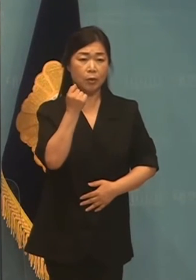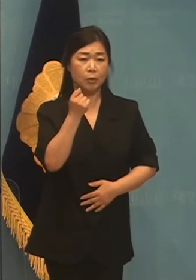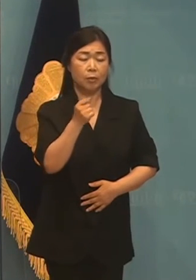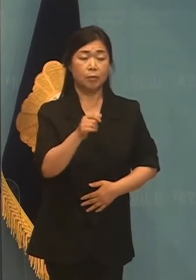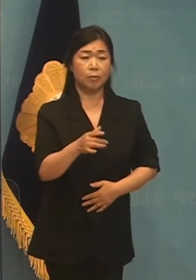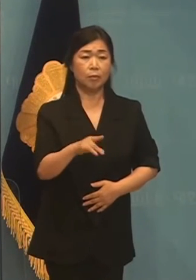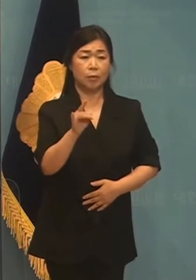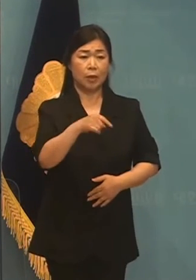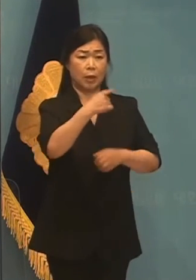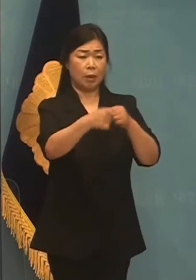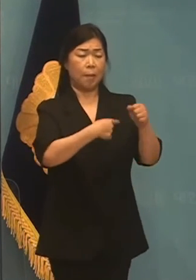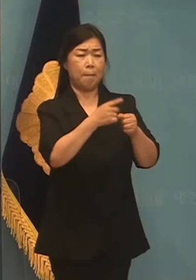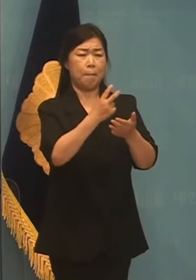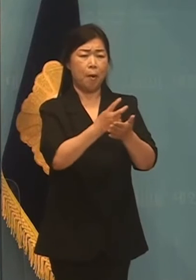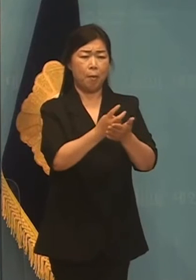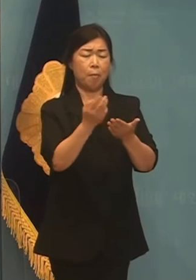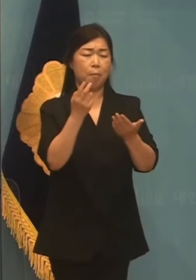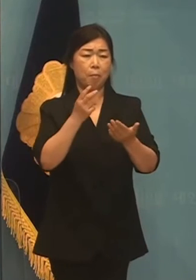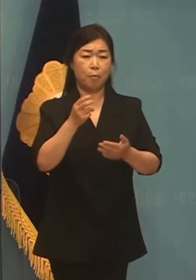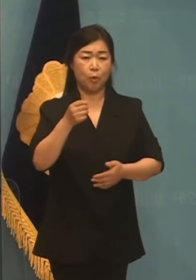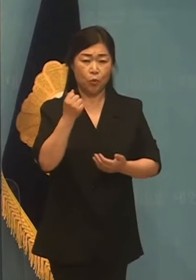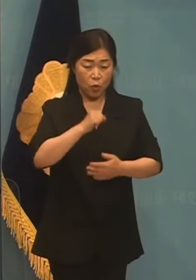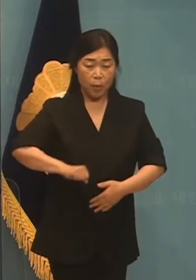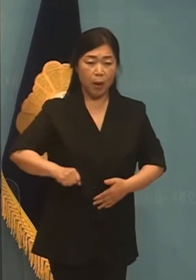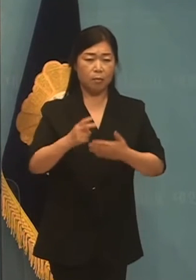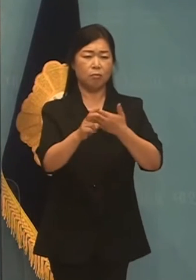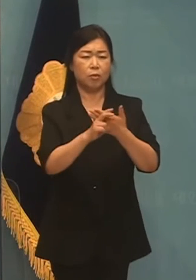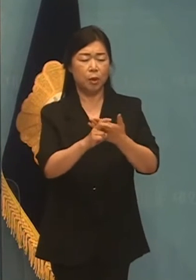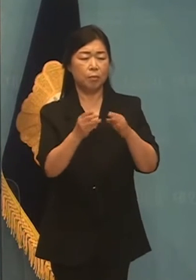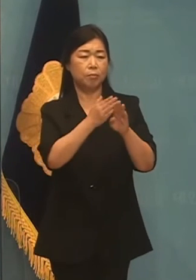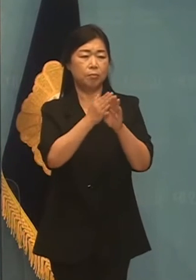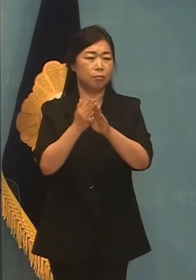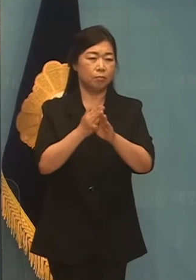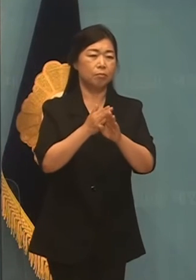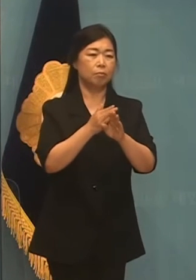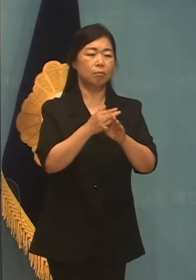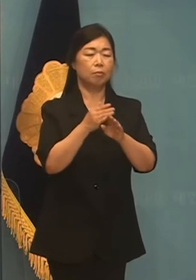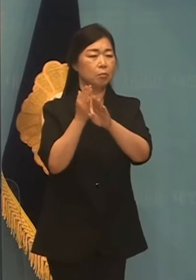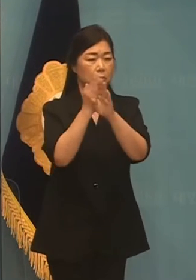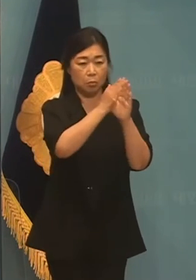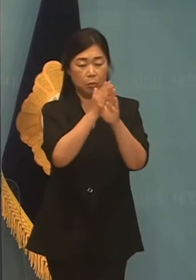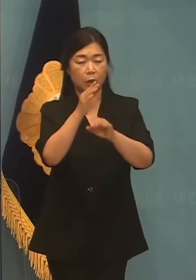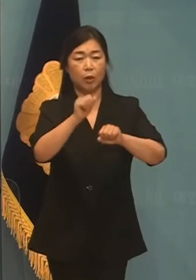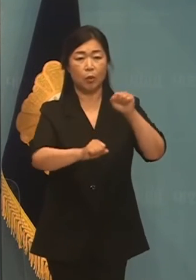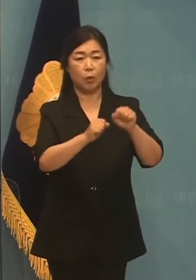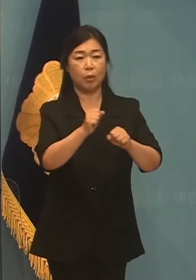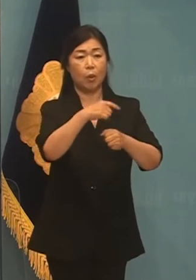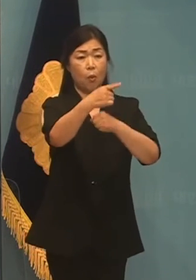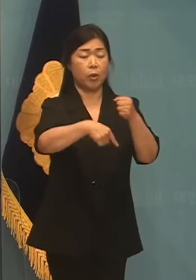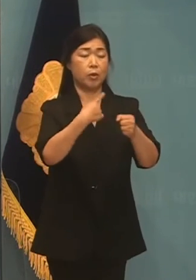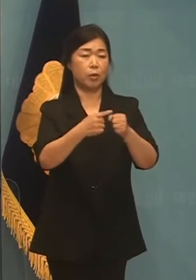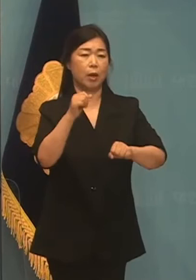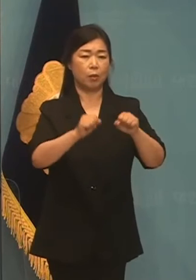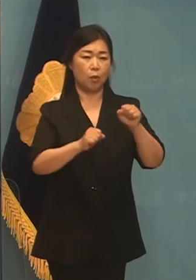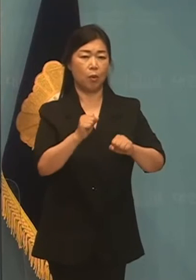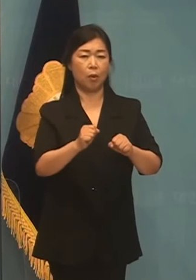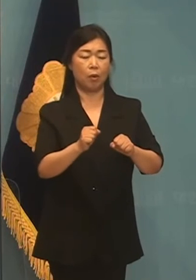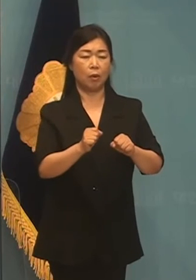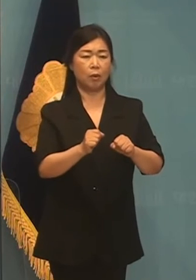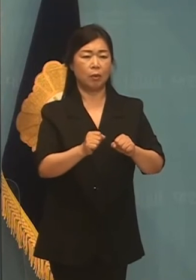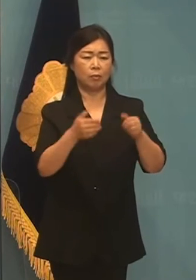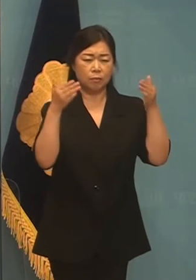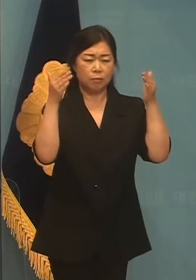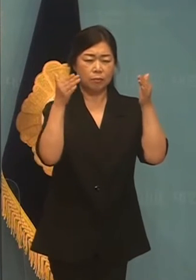초법, 탈법, 불법적으로 탈원전 정책을 밀어붙였습니다. 그랬던